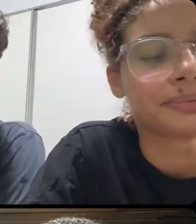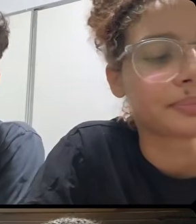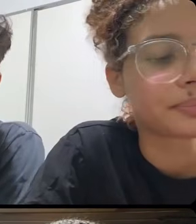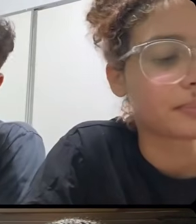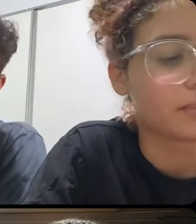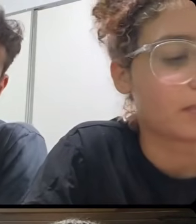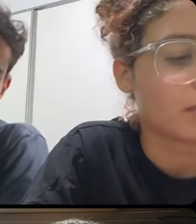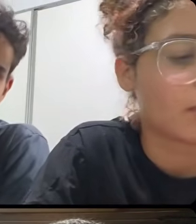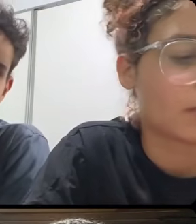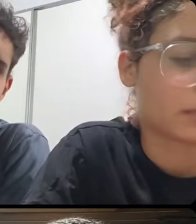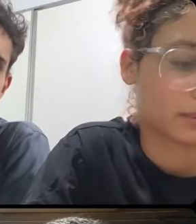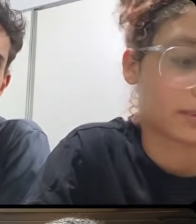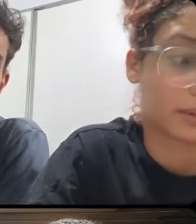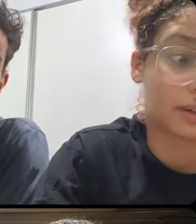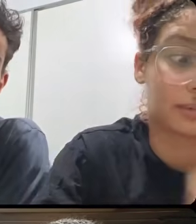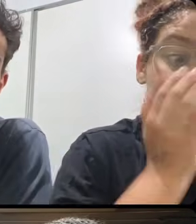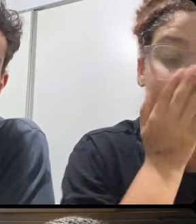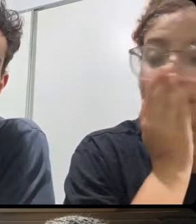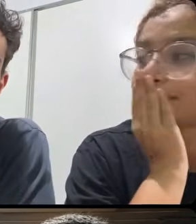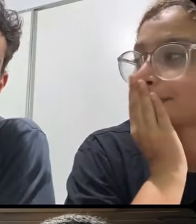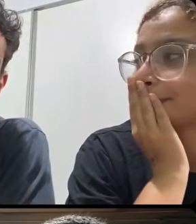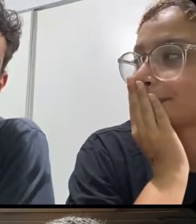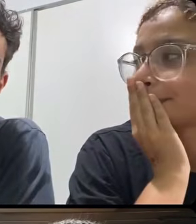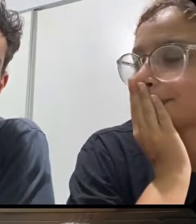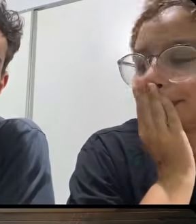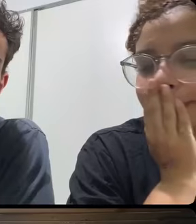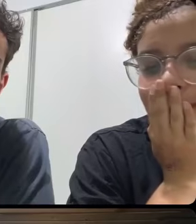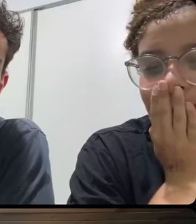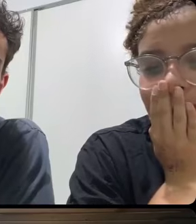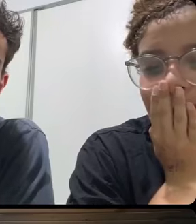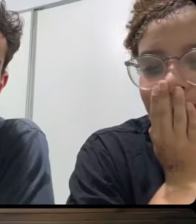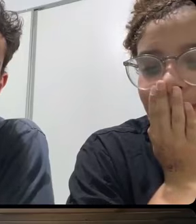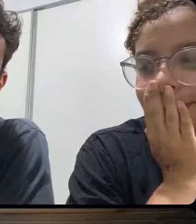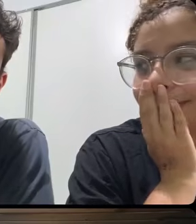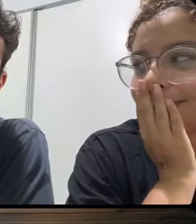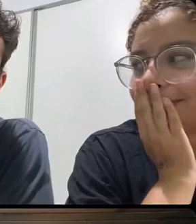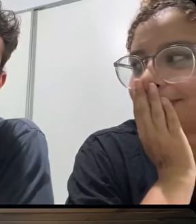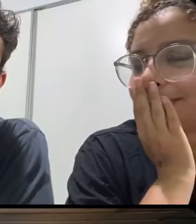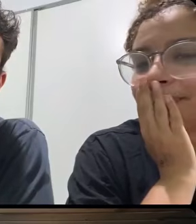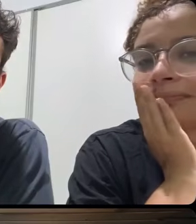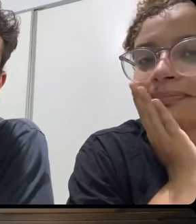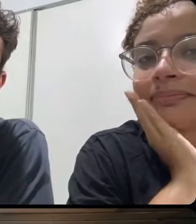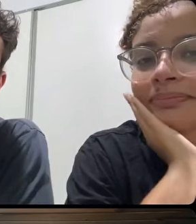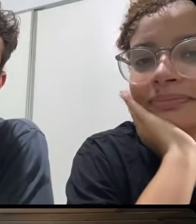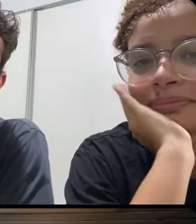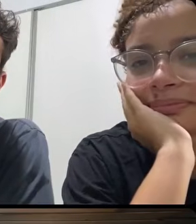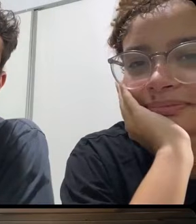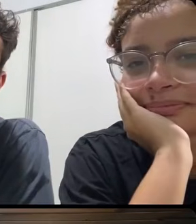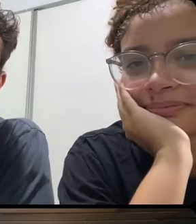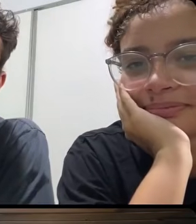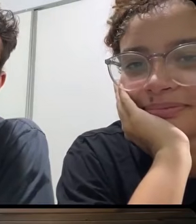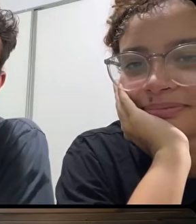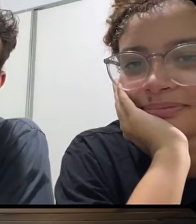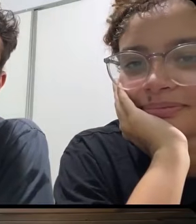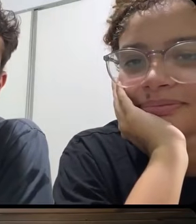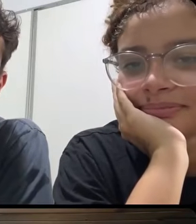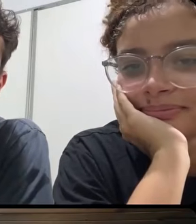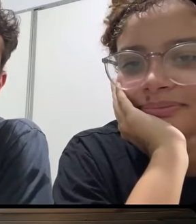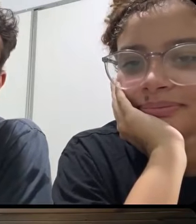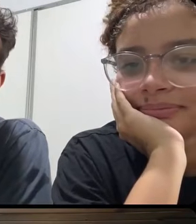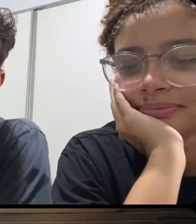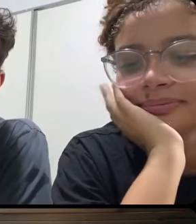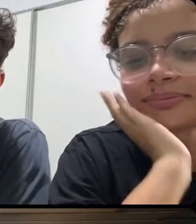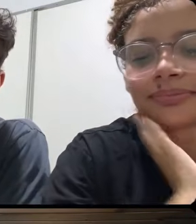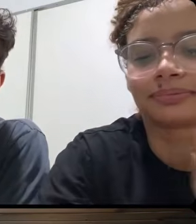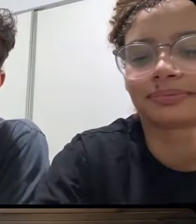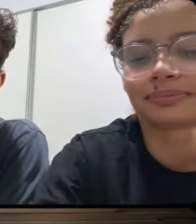ensinou algo, um aprendizado, um discipulado, né? Que a gente não, como tu falou, não adianta só ser nós dois.